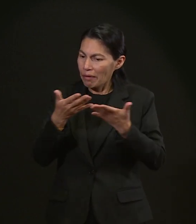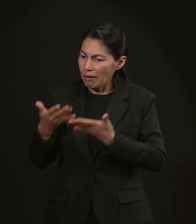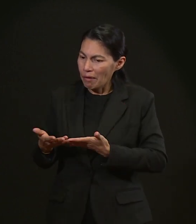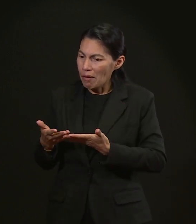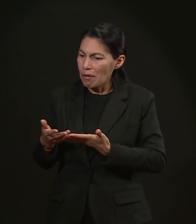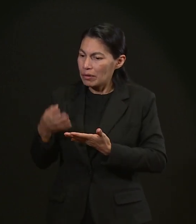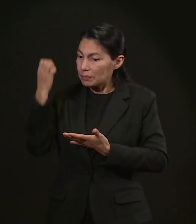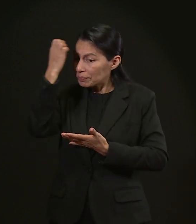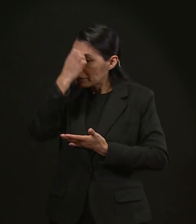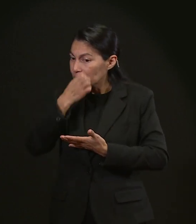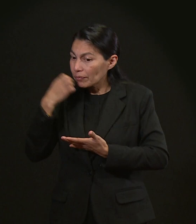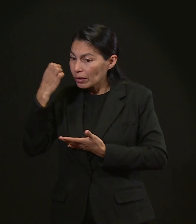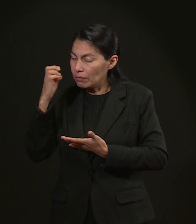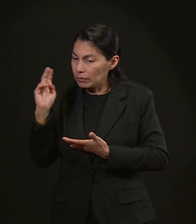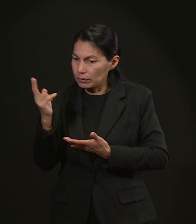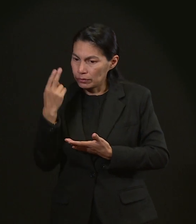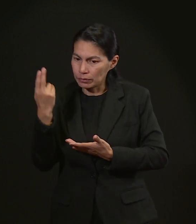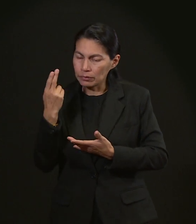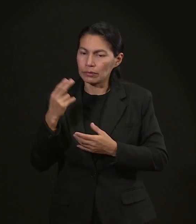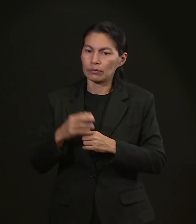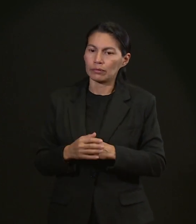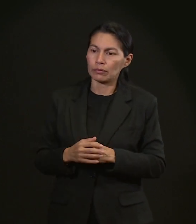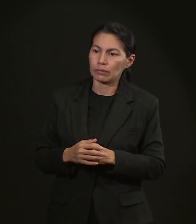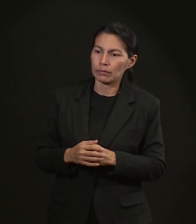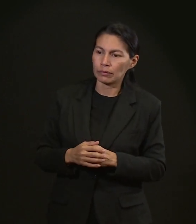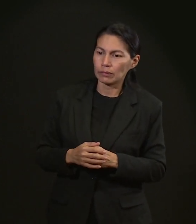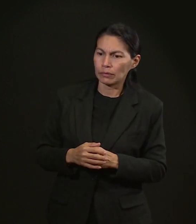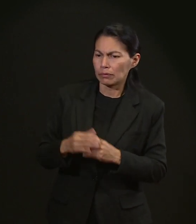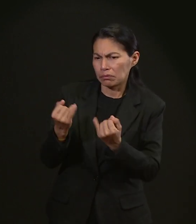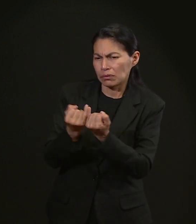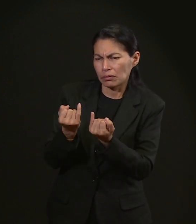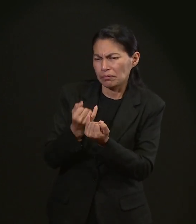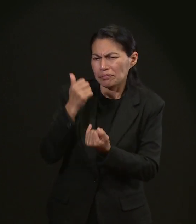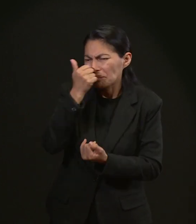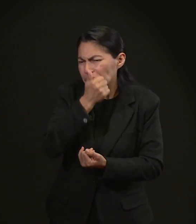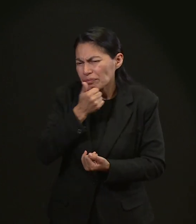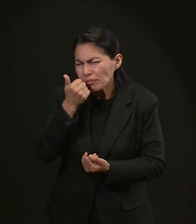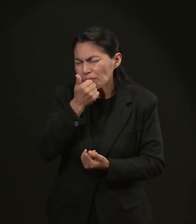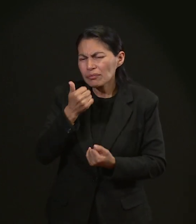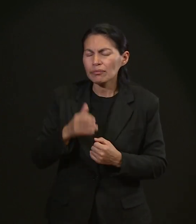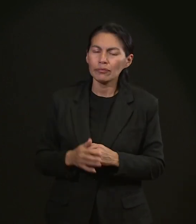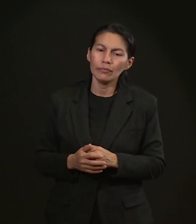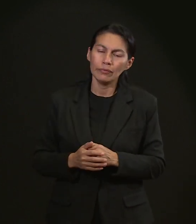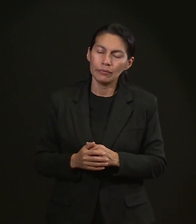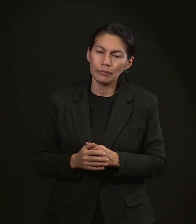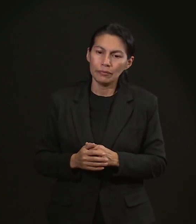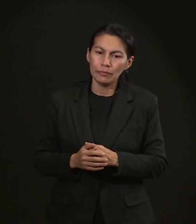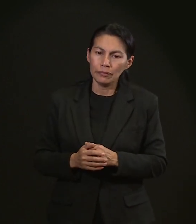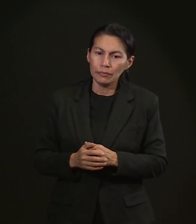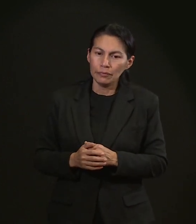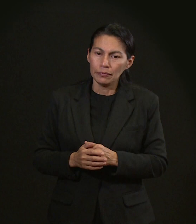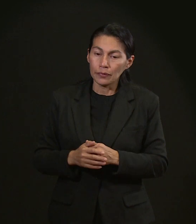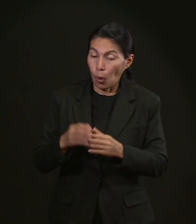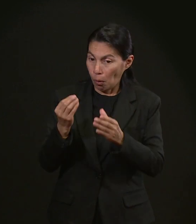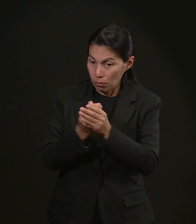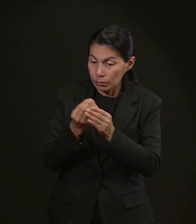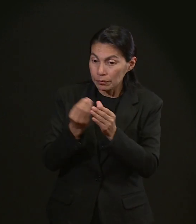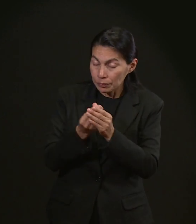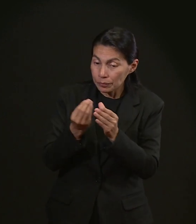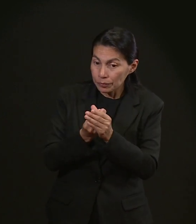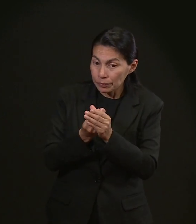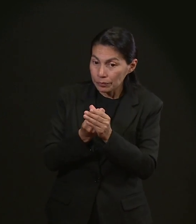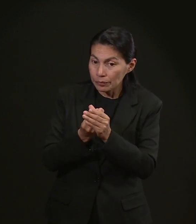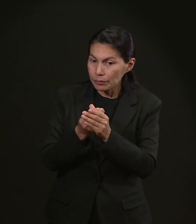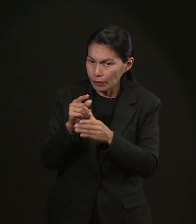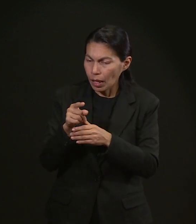para un examen de la universidad entonces llegó ahí pues como otra como otra alumna y y empezó a